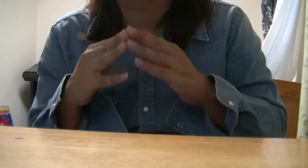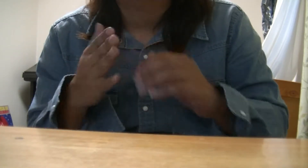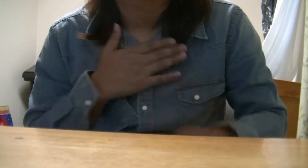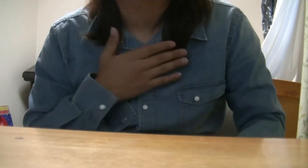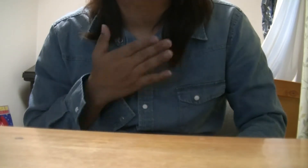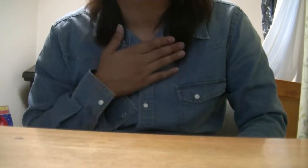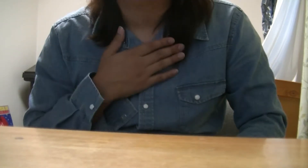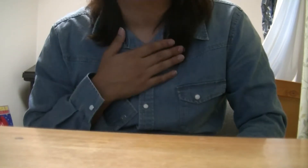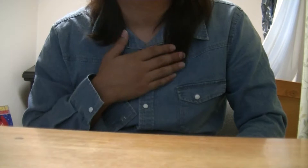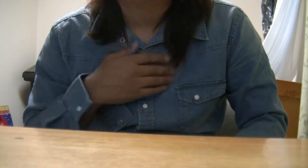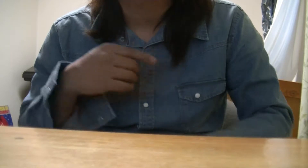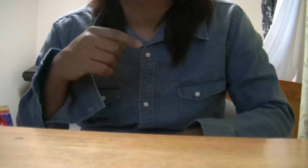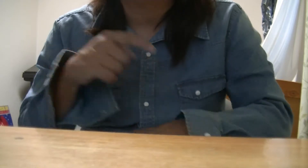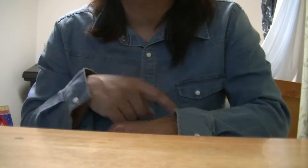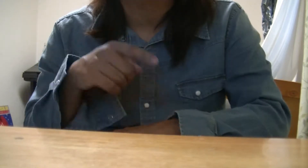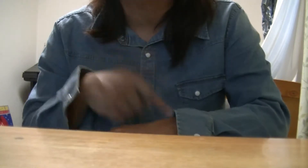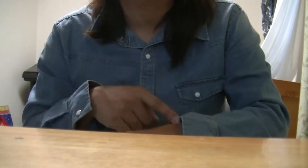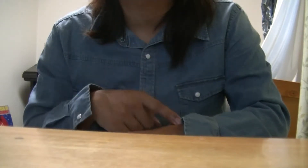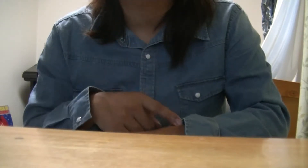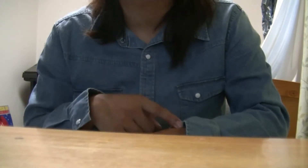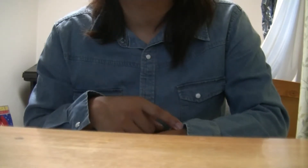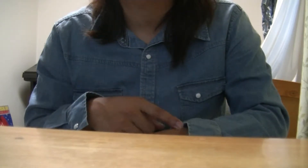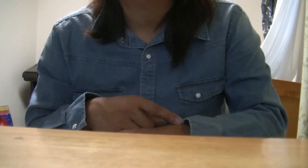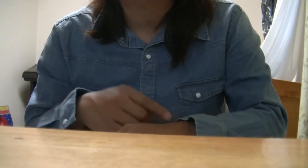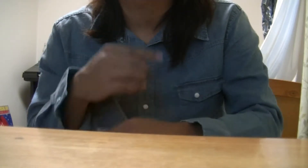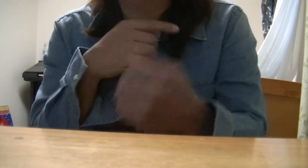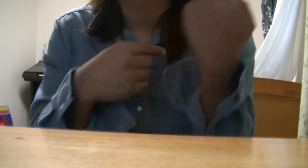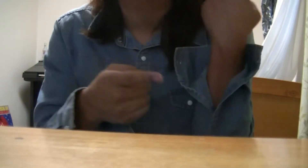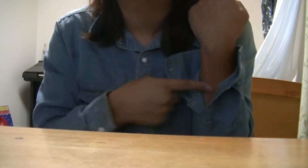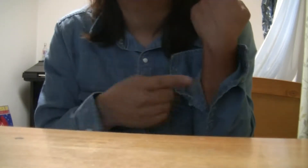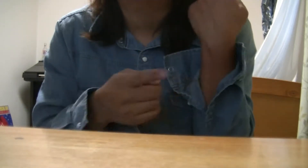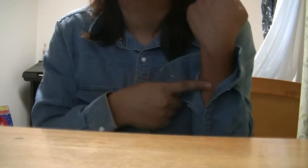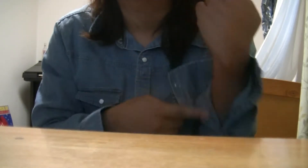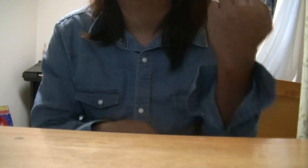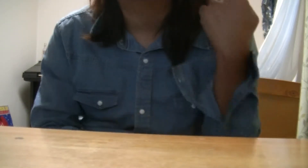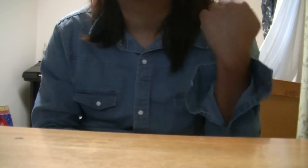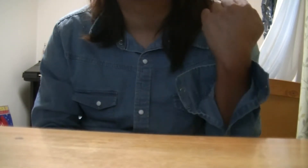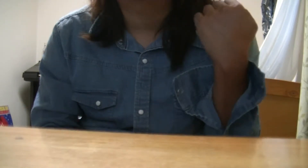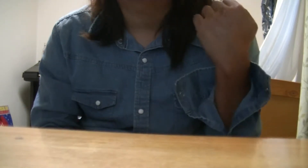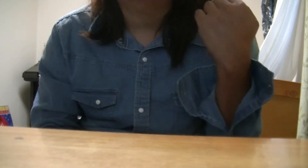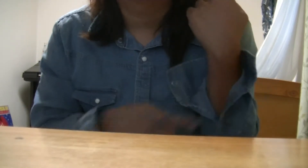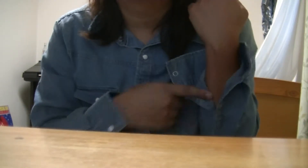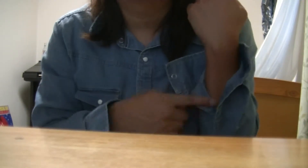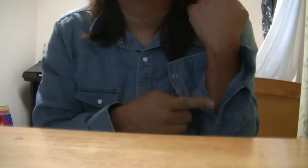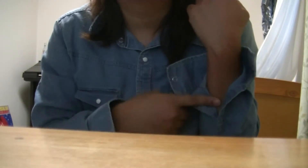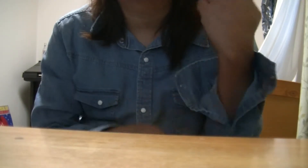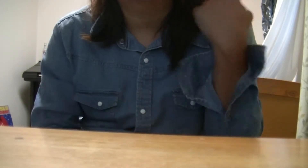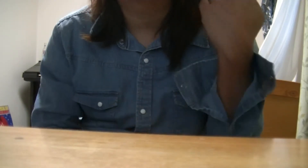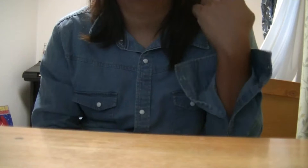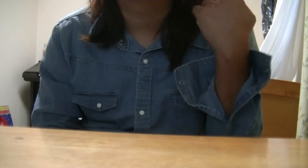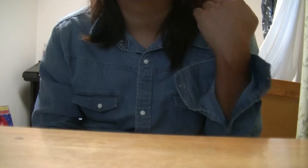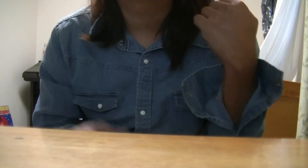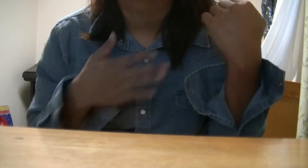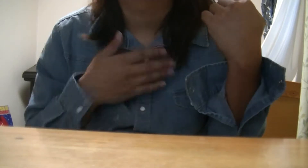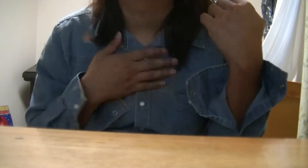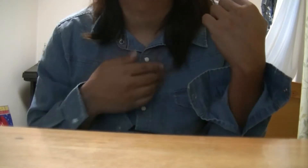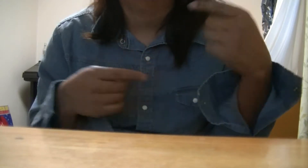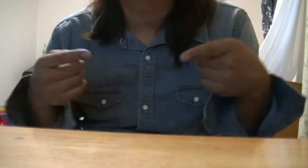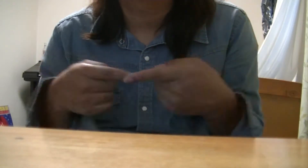を暇にできるかっていう能力が必要なんですよ。はっきり言って能力ですからね。自分を暇にする能力、そ